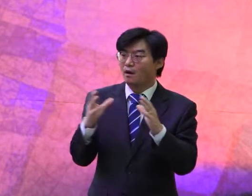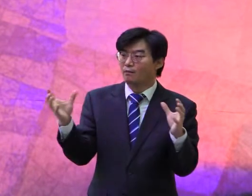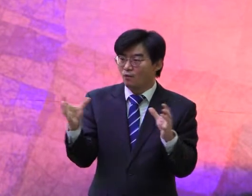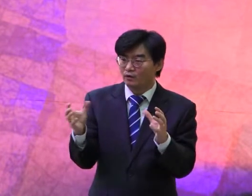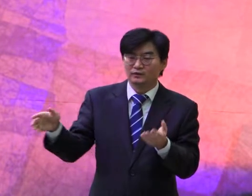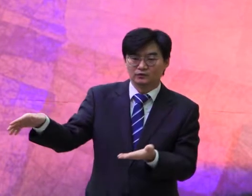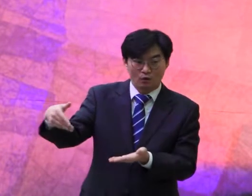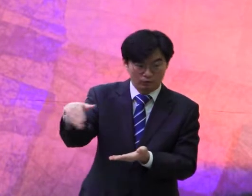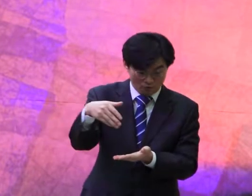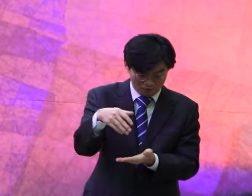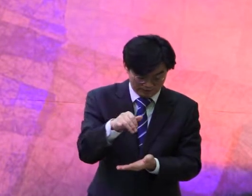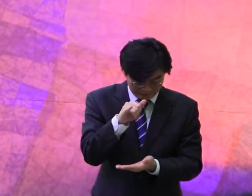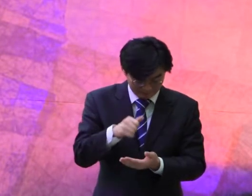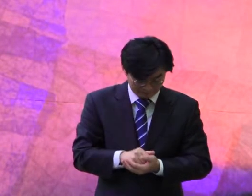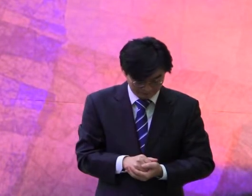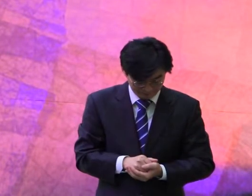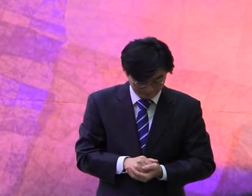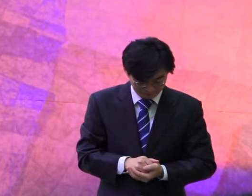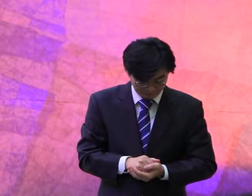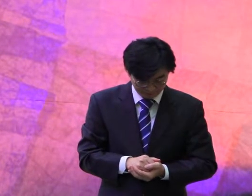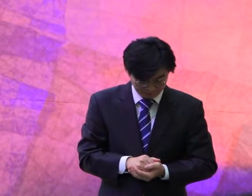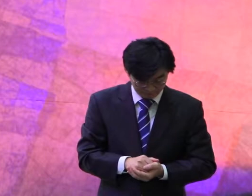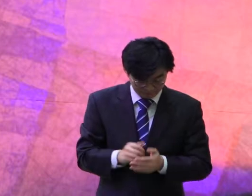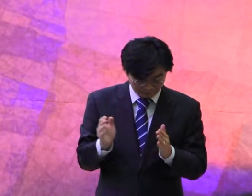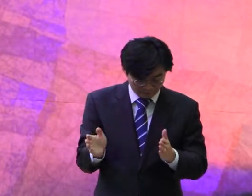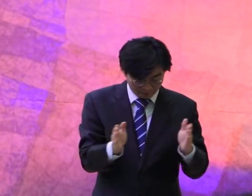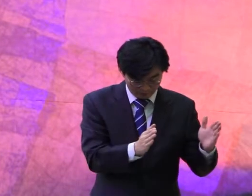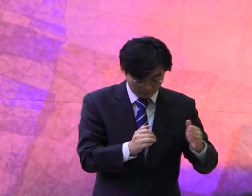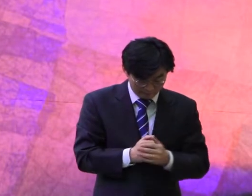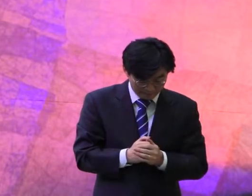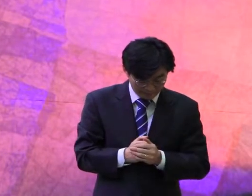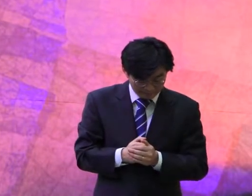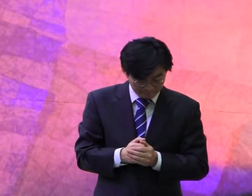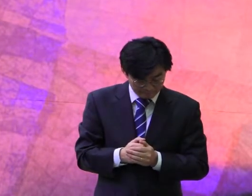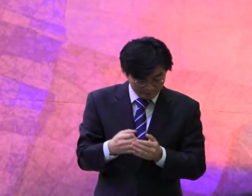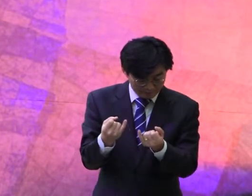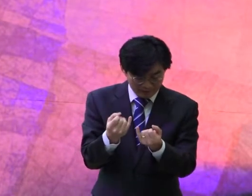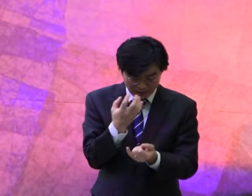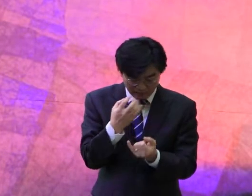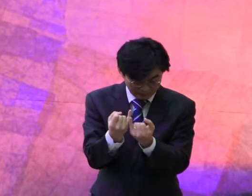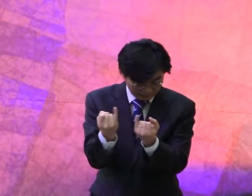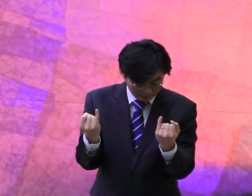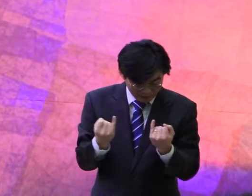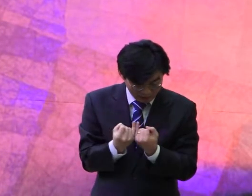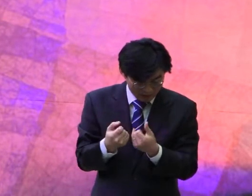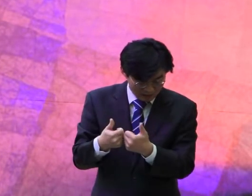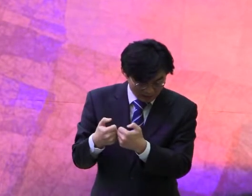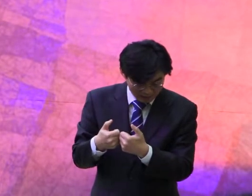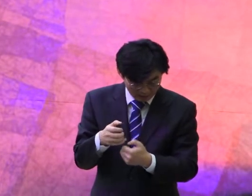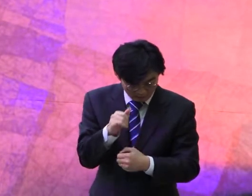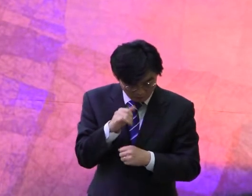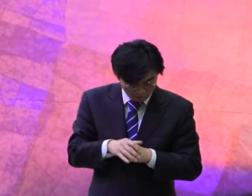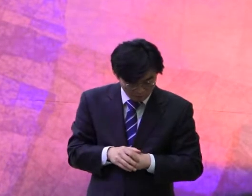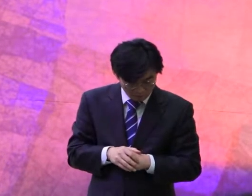바랍니다. 오늘 이 은혜 예배 후에는 여전도의 원례가 본당에서 있습니다. 주중에 장례